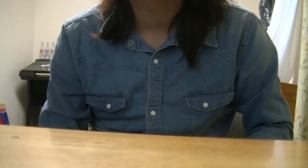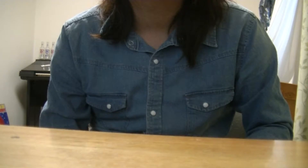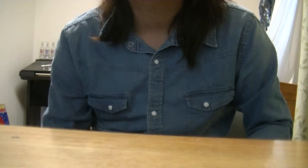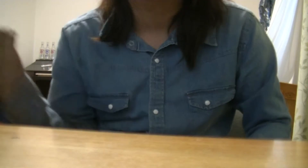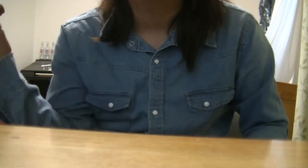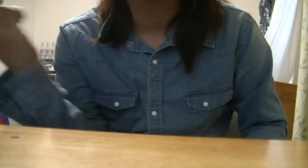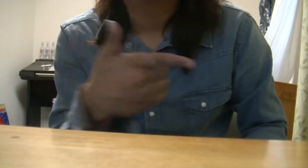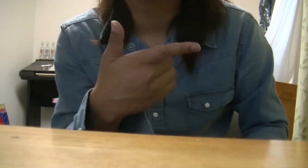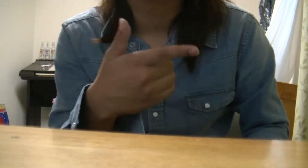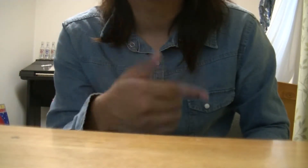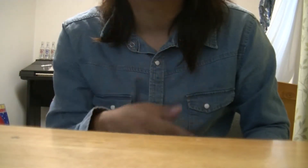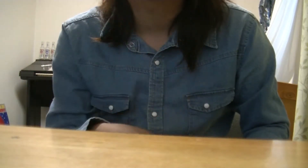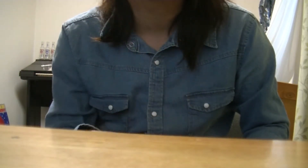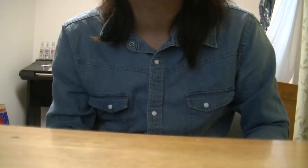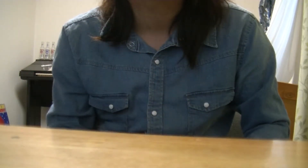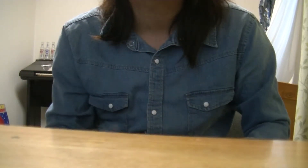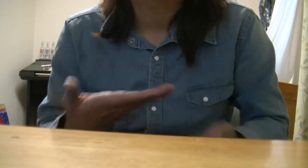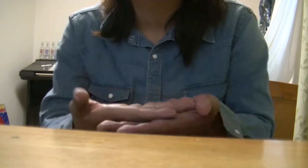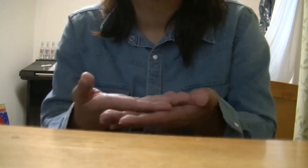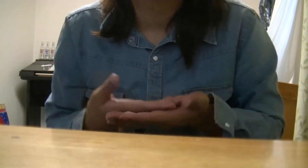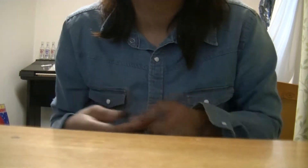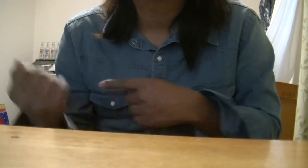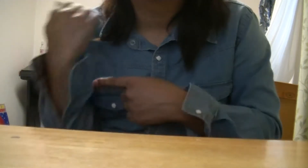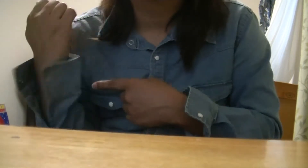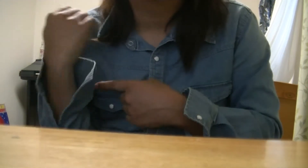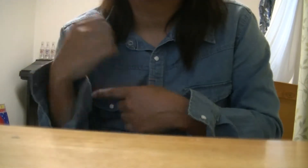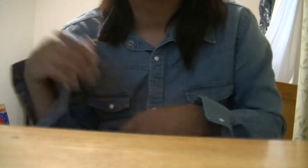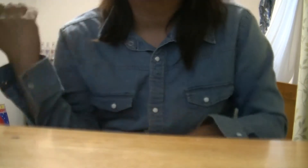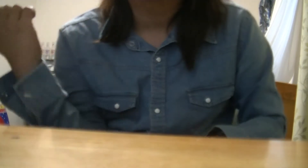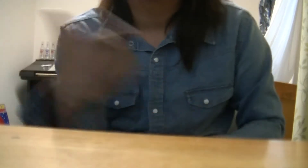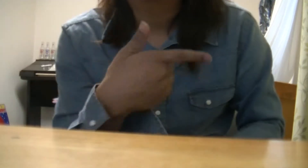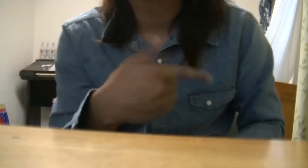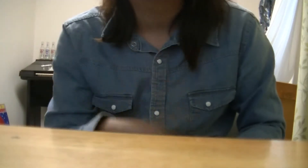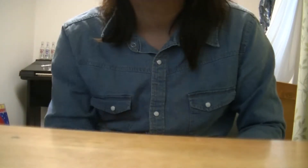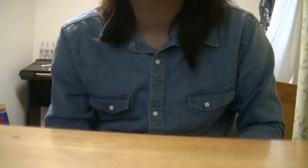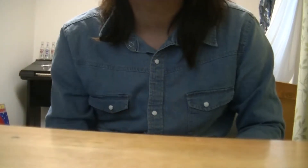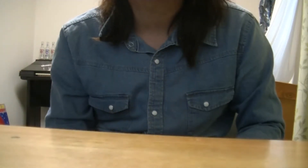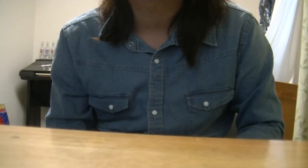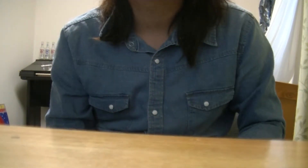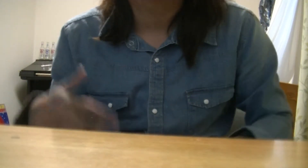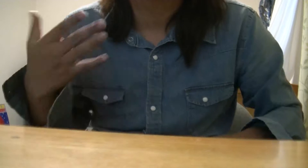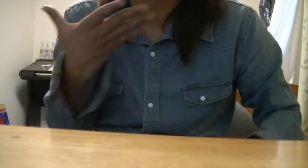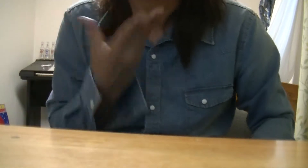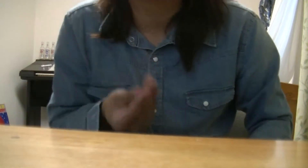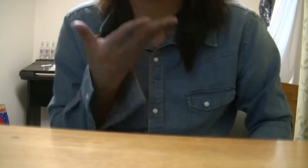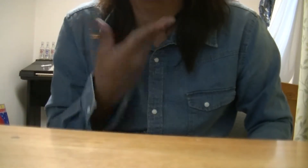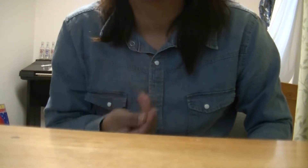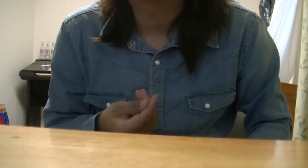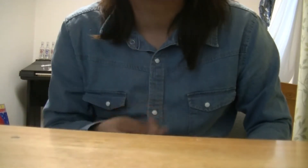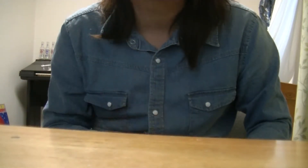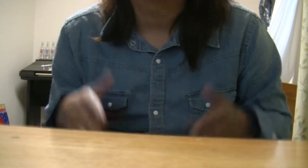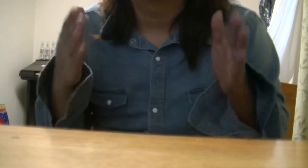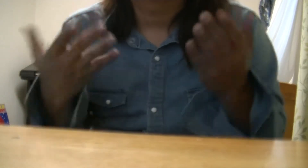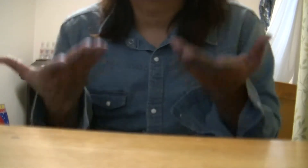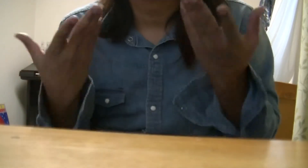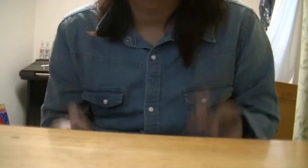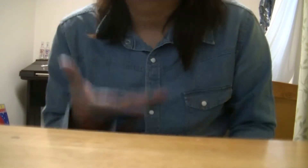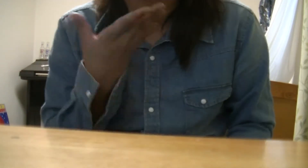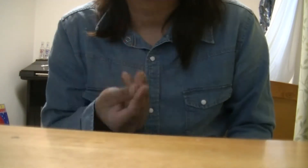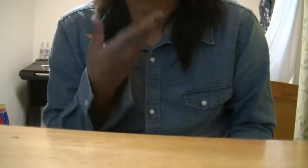間、肯定的解釈を身につけた瞬間にもうすでに幸せ、もうすでに成功しているんです